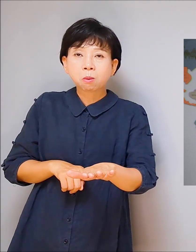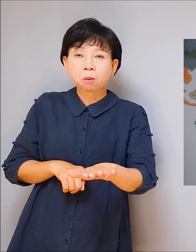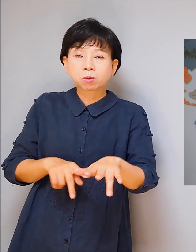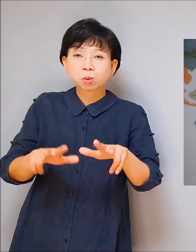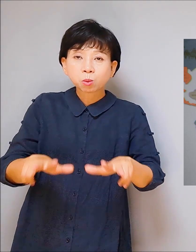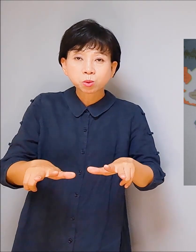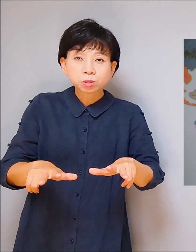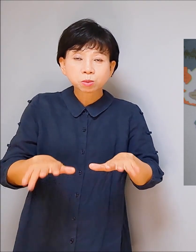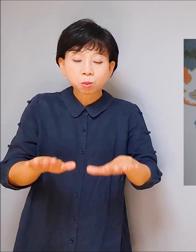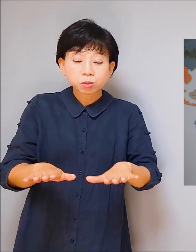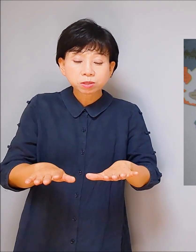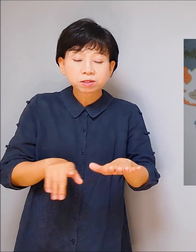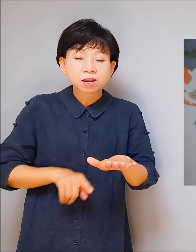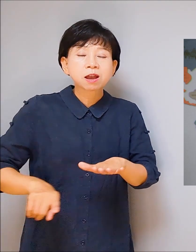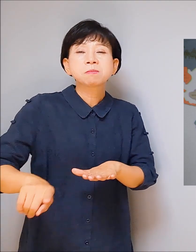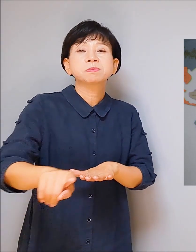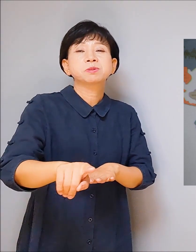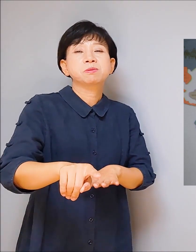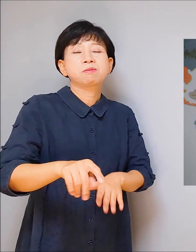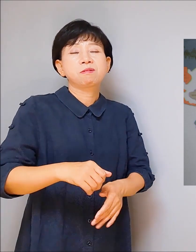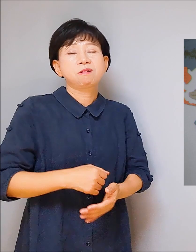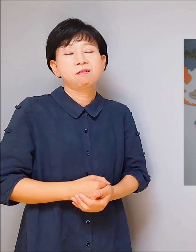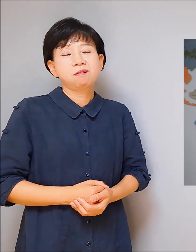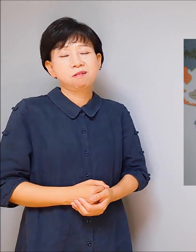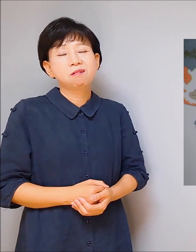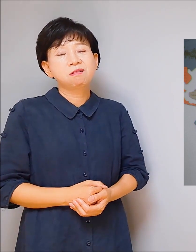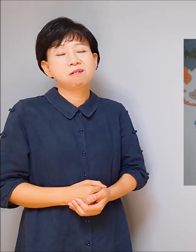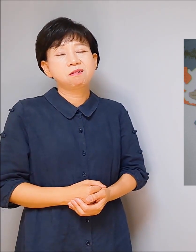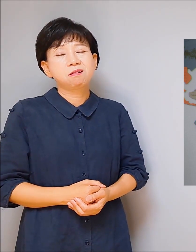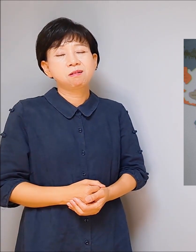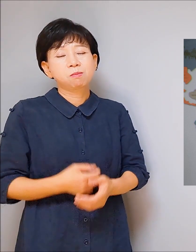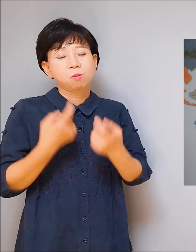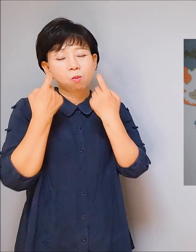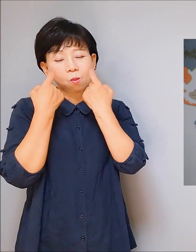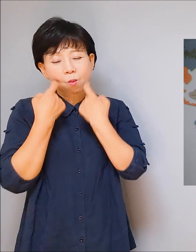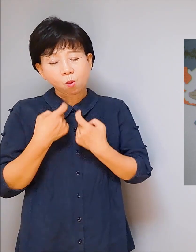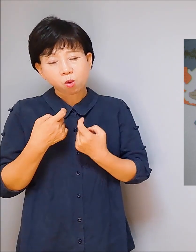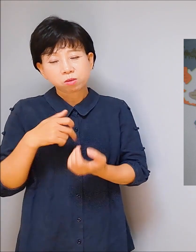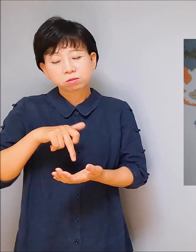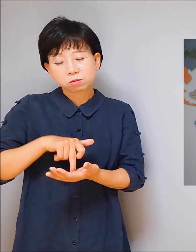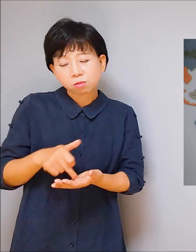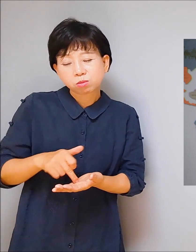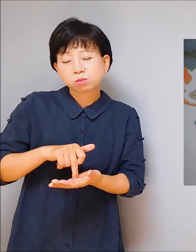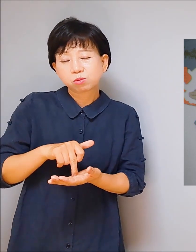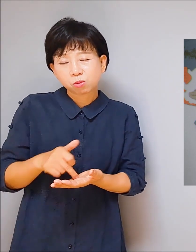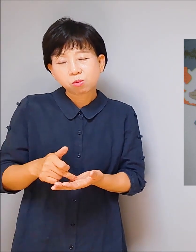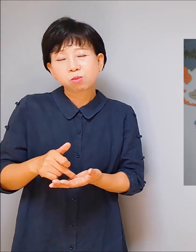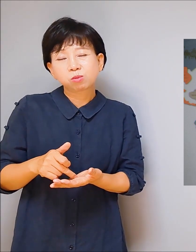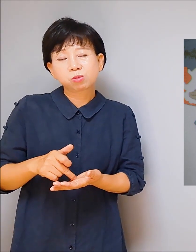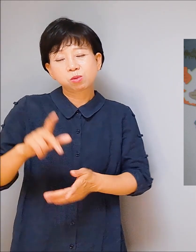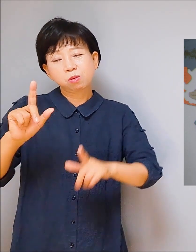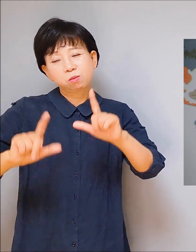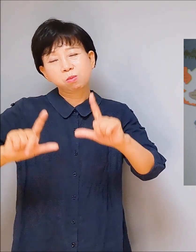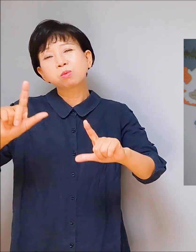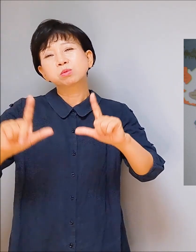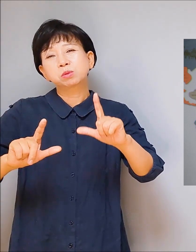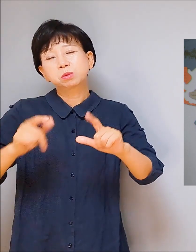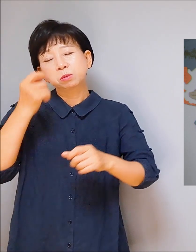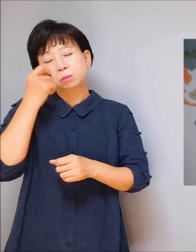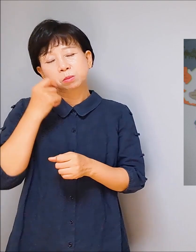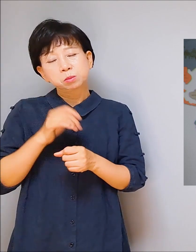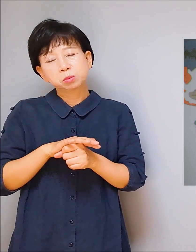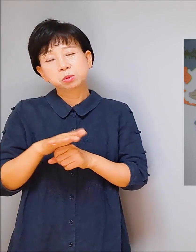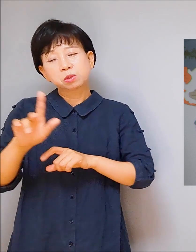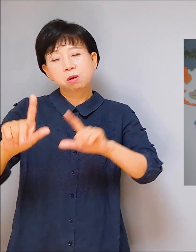이때 야곱의 모습은 어땠을까요? 헝클어진 머리, 초췌한 얼굴, 다리는 쩔뚝쩔뚝. 누가 봐도 불쌍해